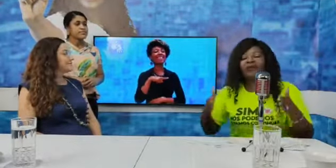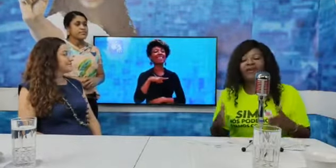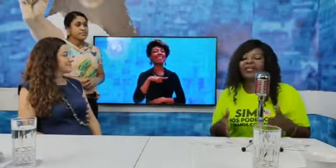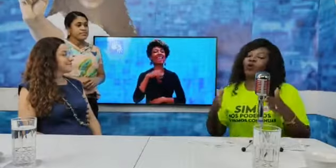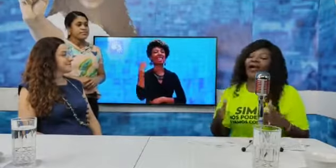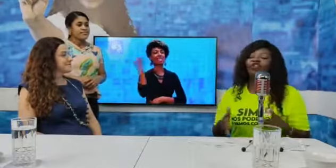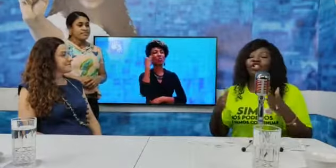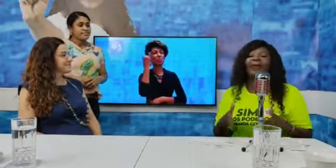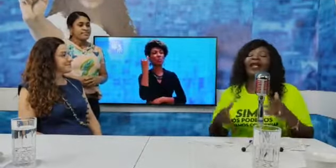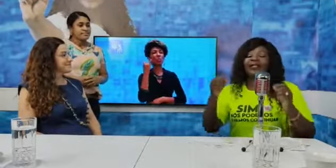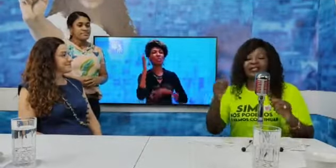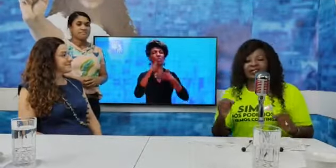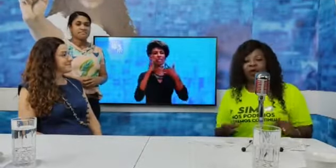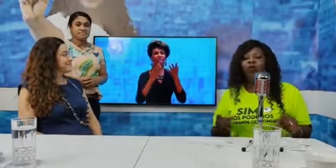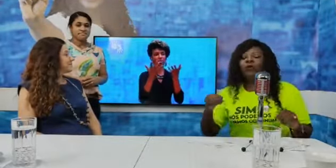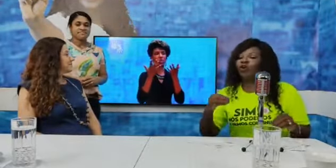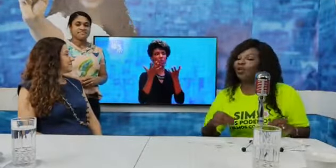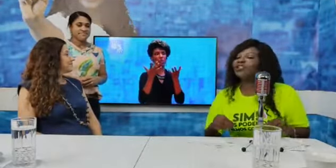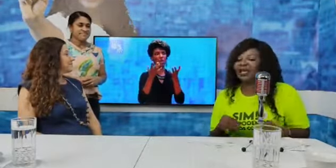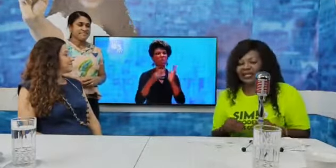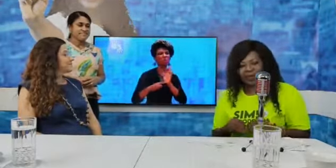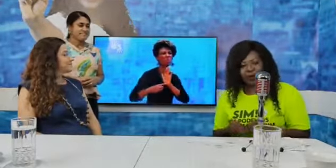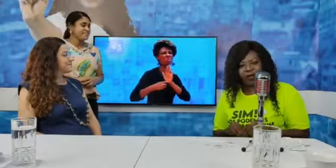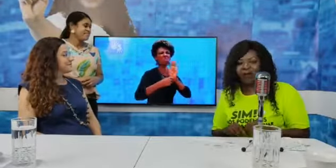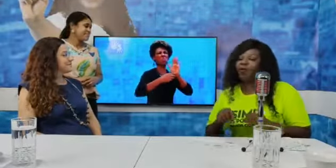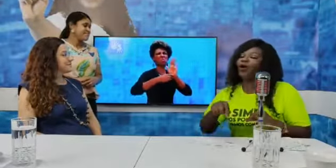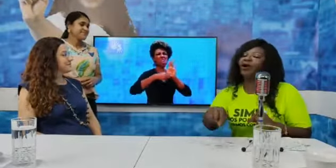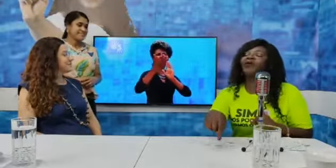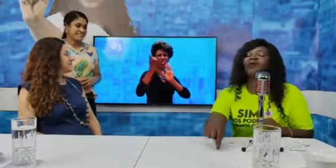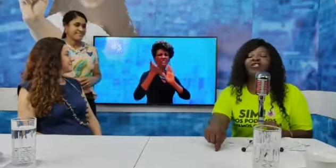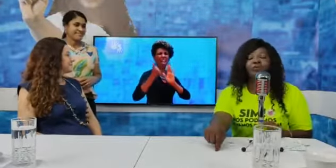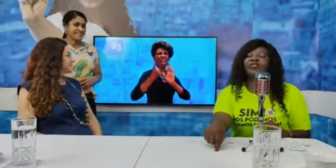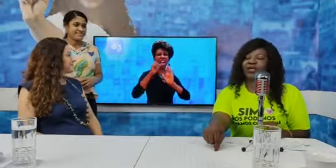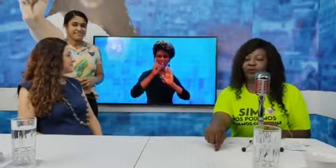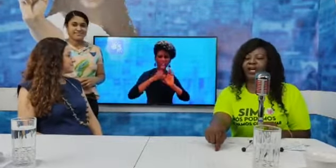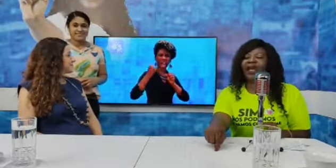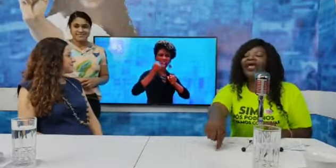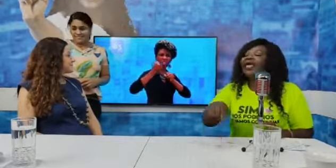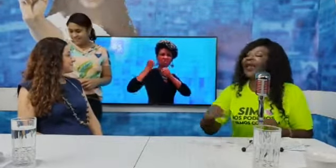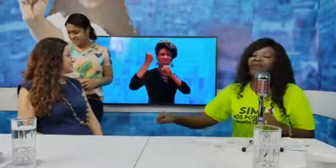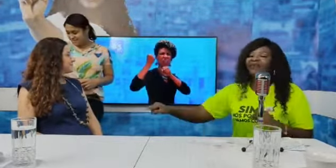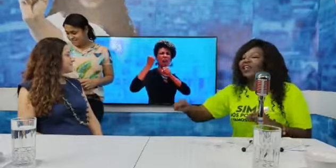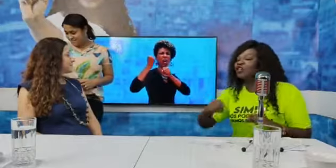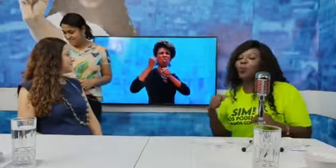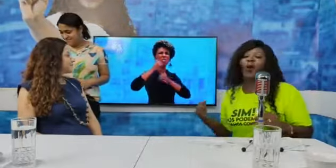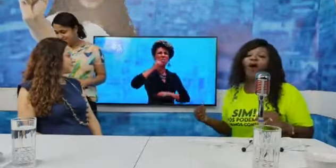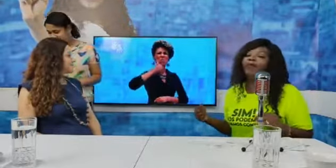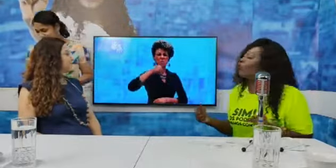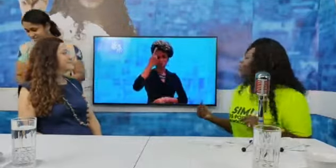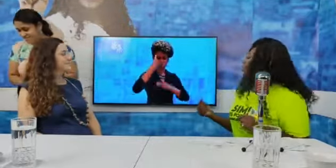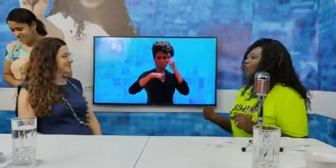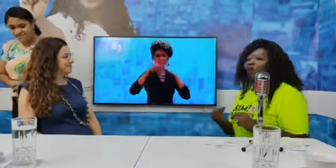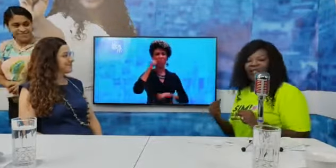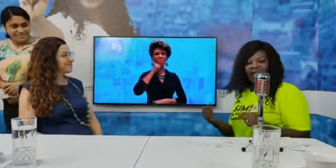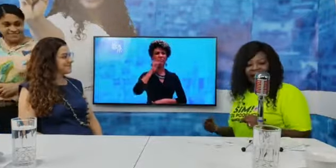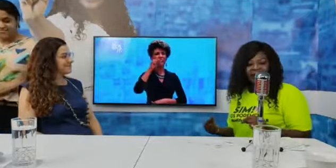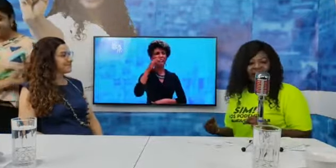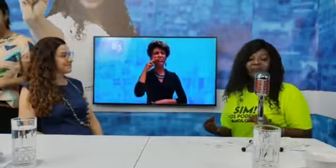mais uma vez, eu quero chamar a atenção, porque eu sei que esse programa, o programa Forte por Ser Mulher, ele é visto por